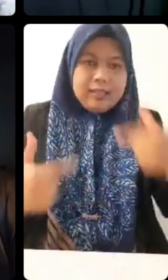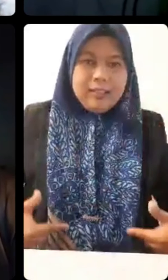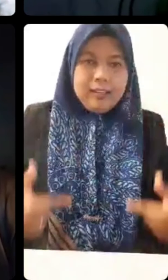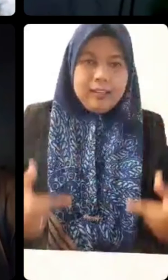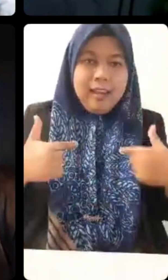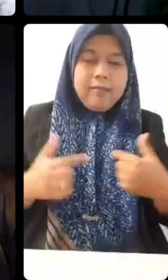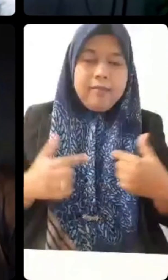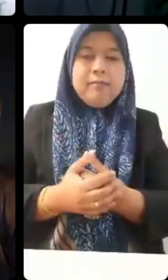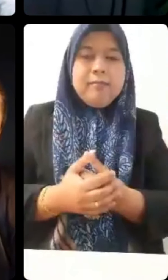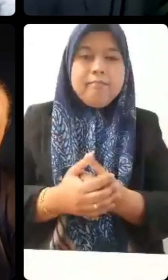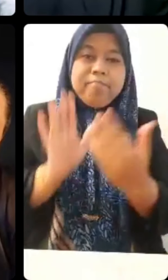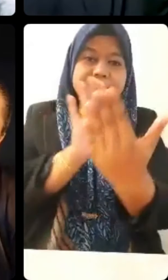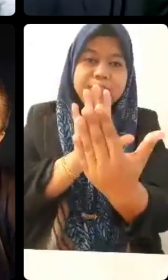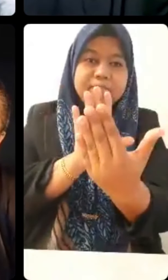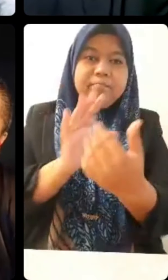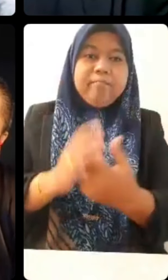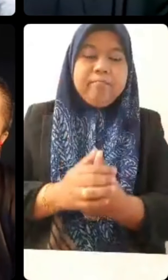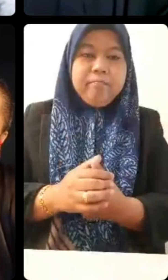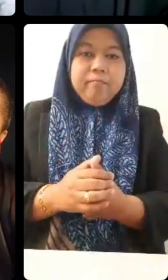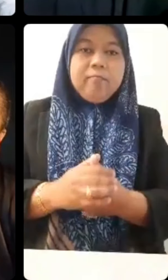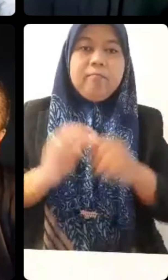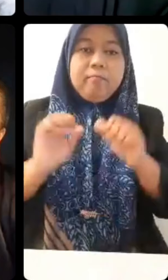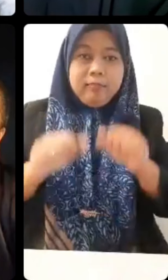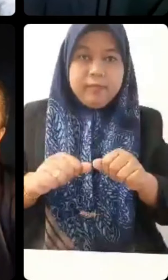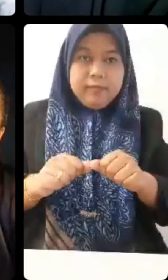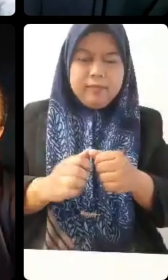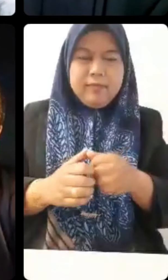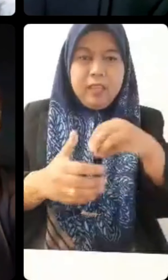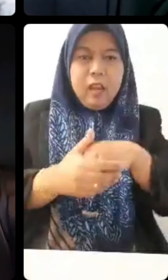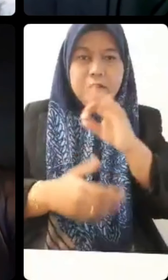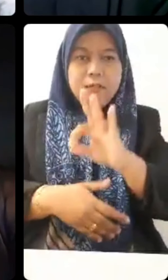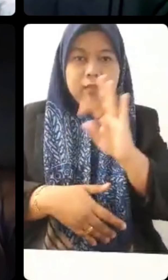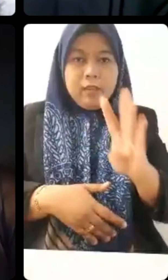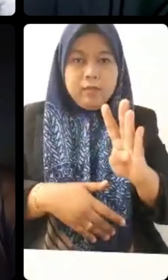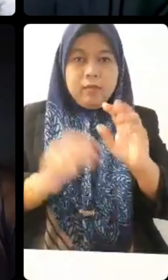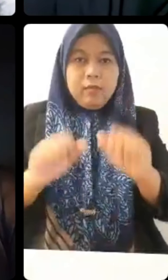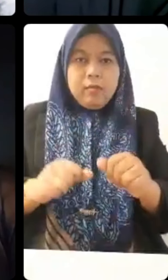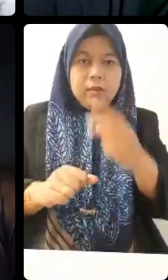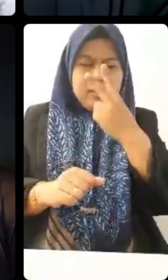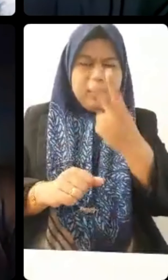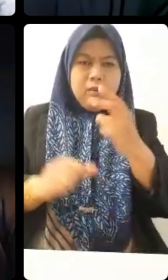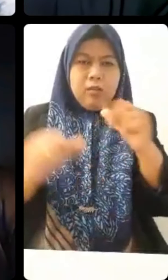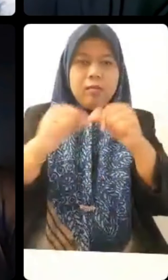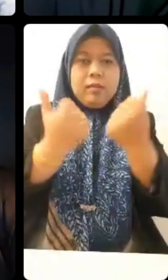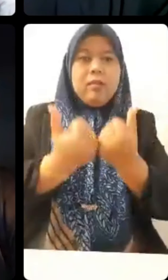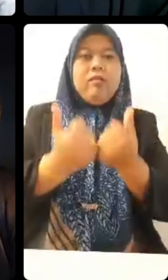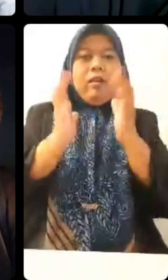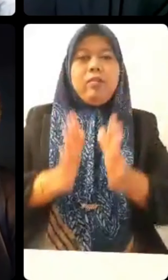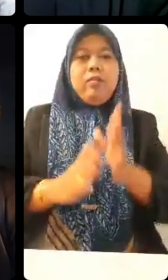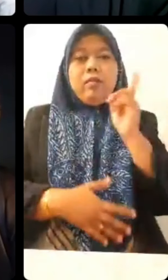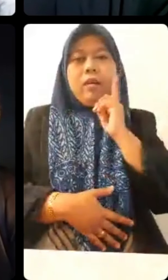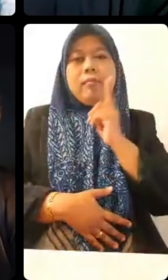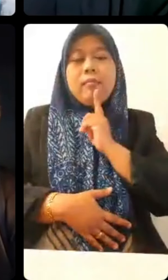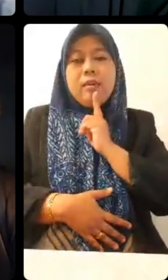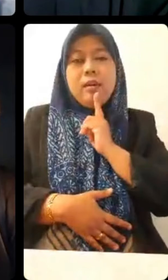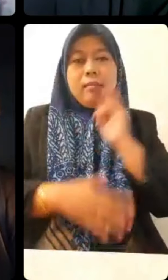di MFD. Boleh cari, kalau di Facebook boleh cari dekat Persatuan Orang Persekutuan Orang Pekak Malaysia.